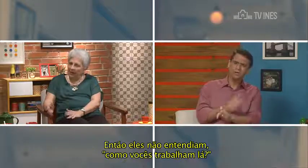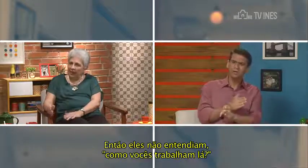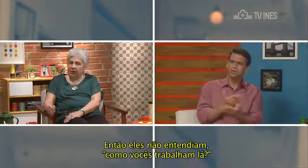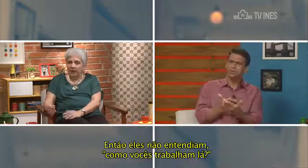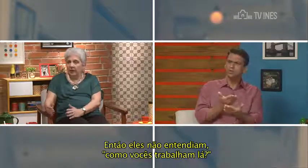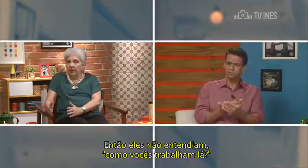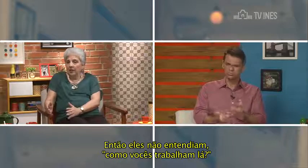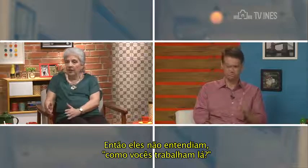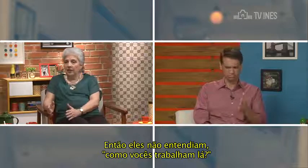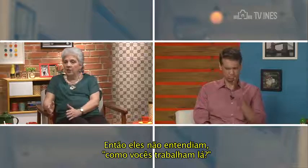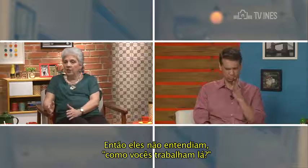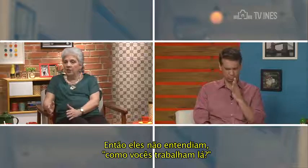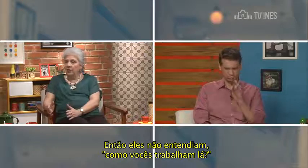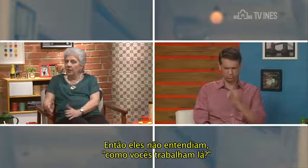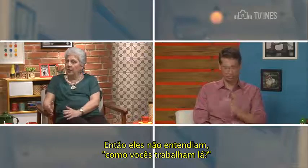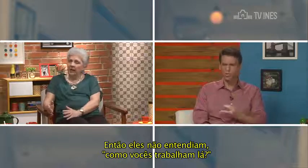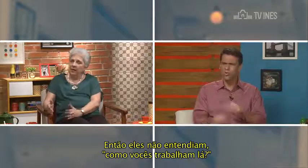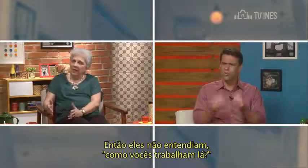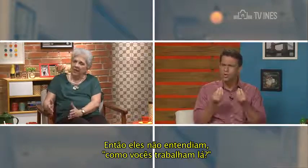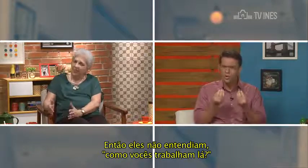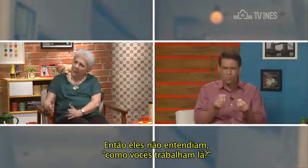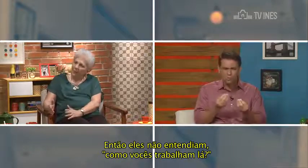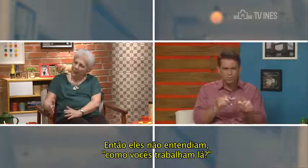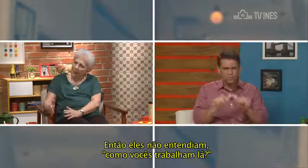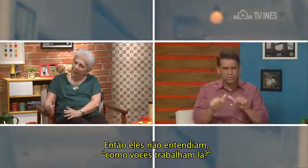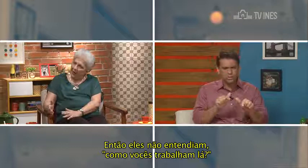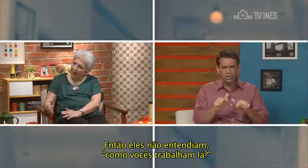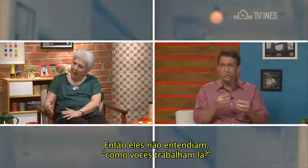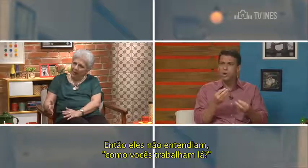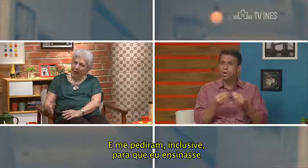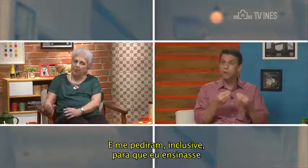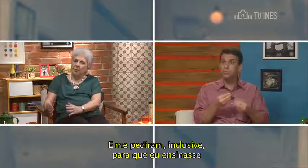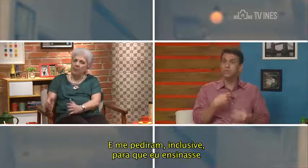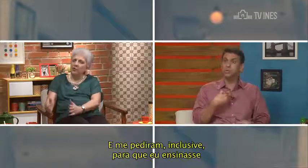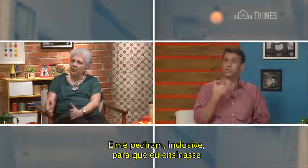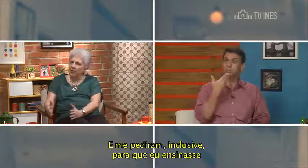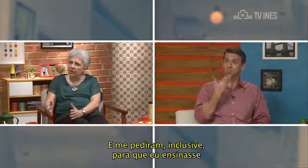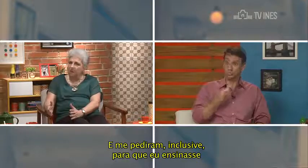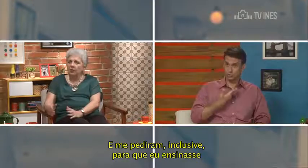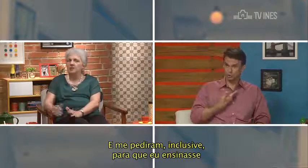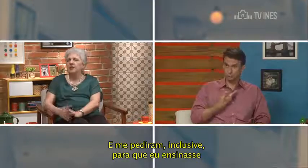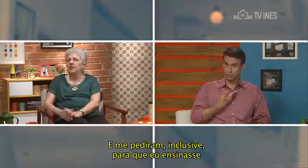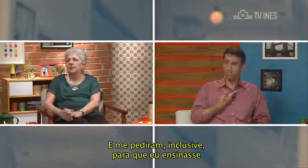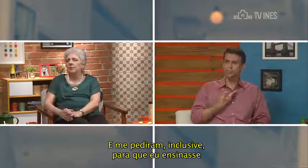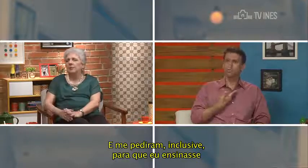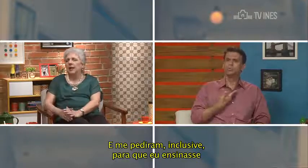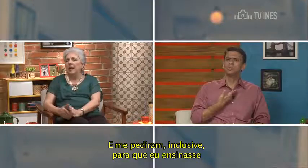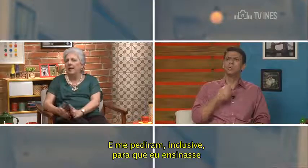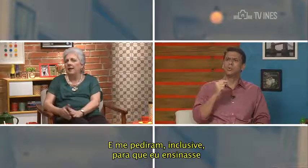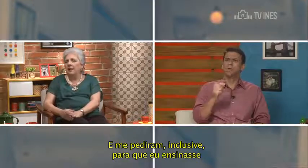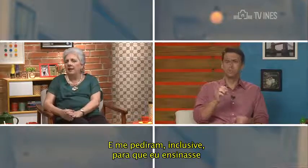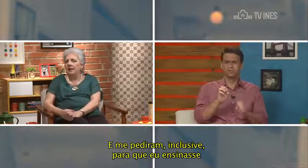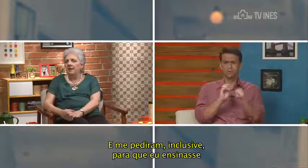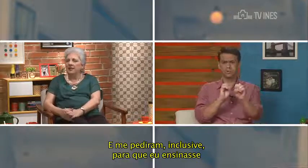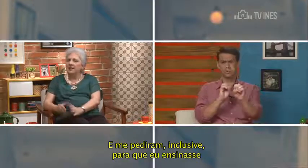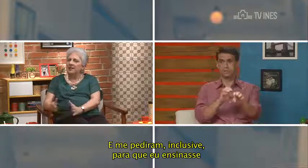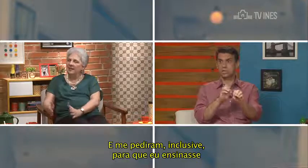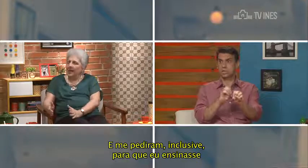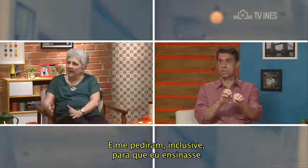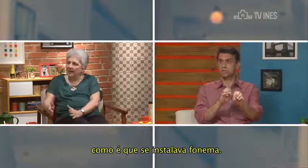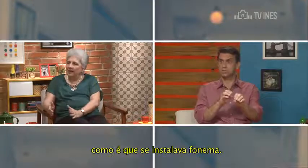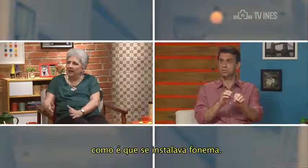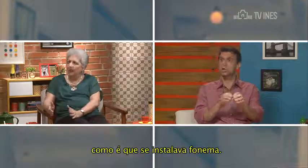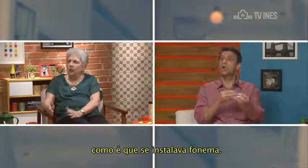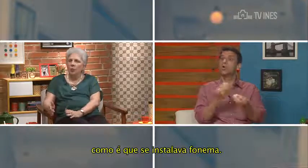Então eles não entendiam Como é que vocês Trabalham lá E me pediram Inclusive Para que eu